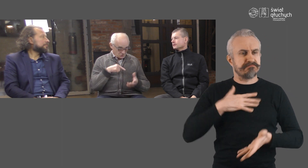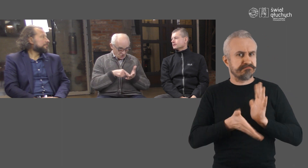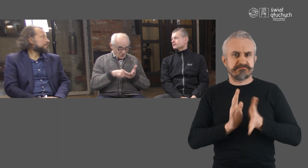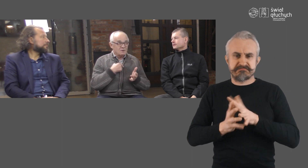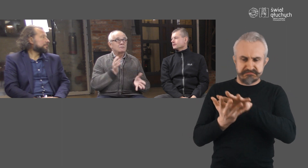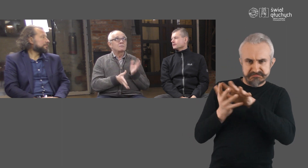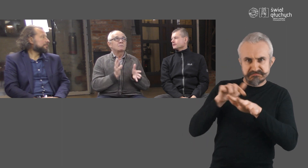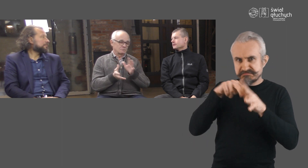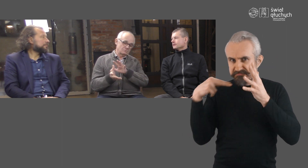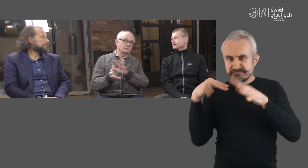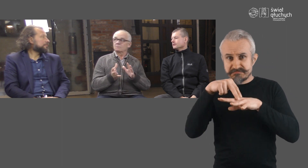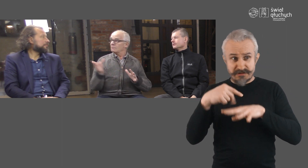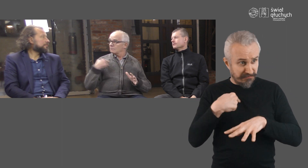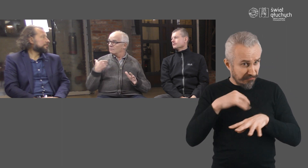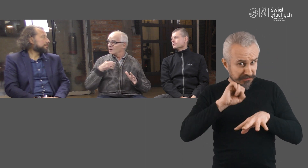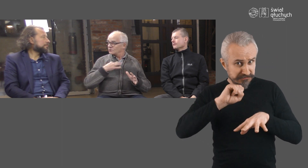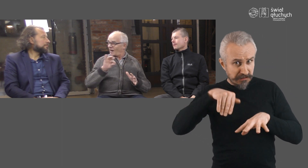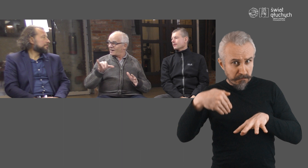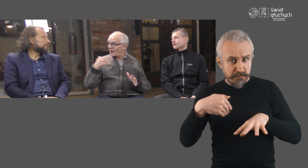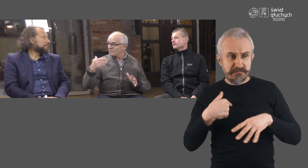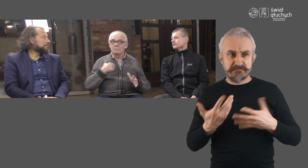40 lat minęło.